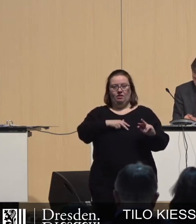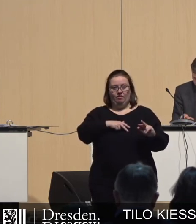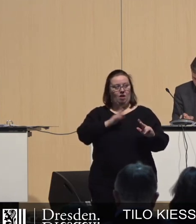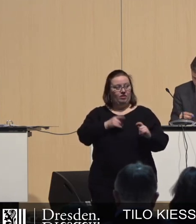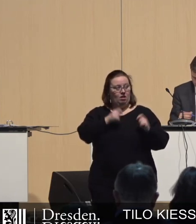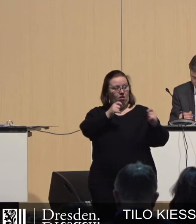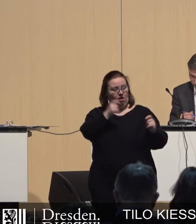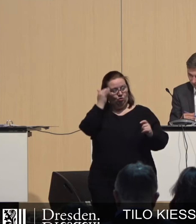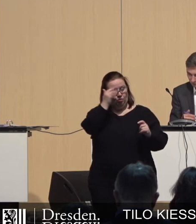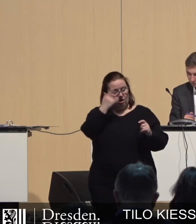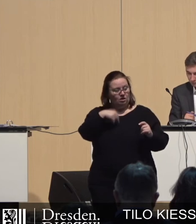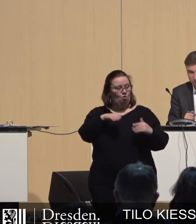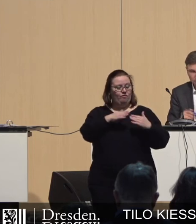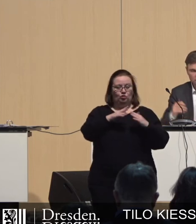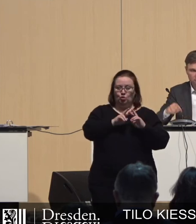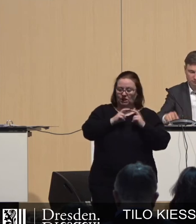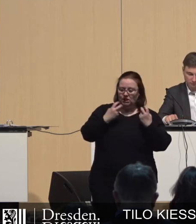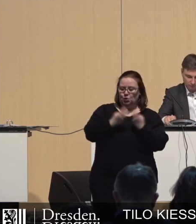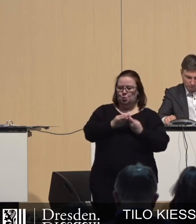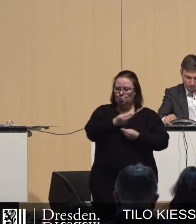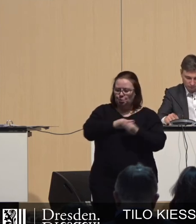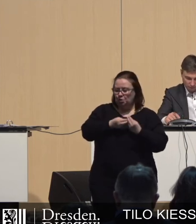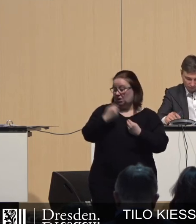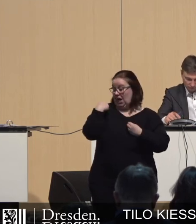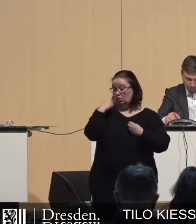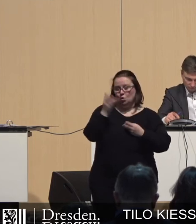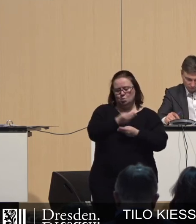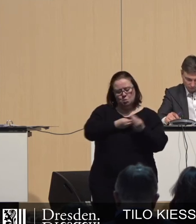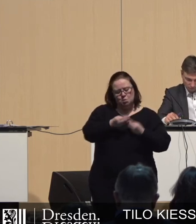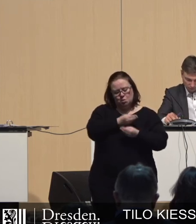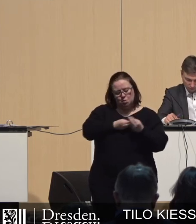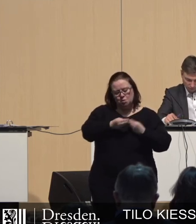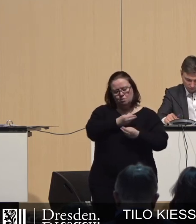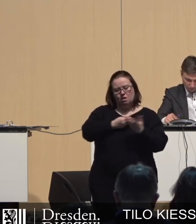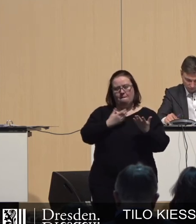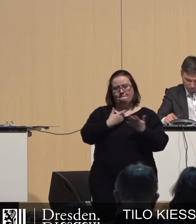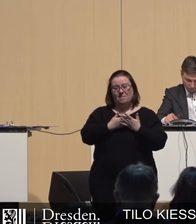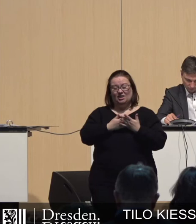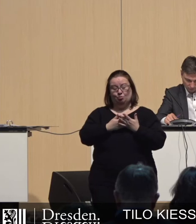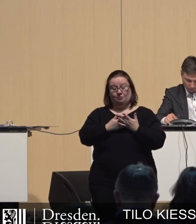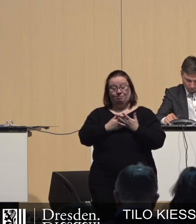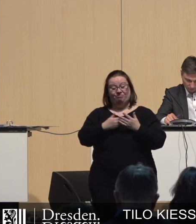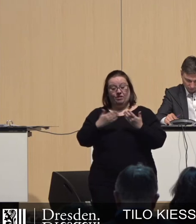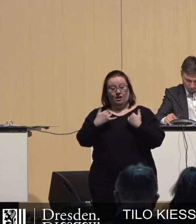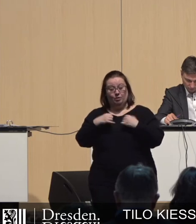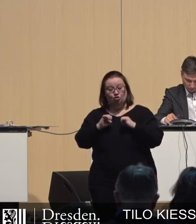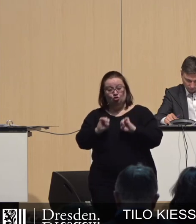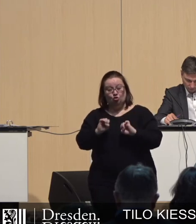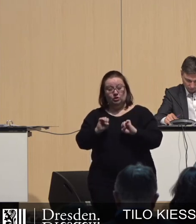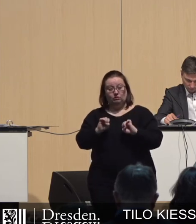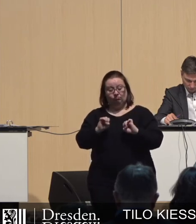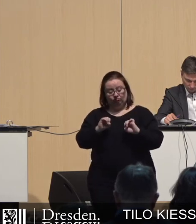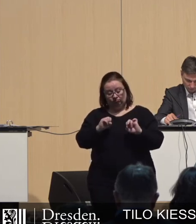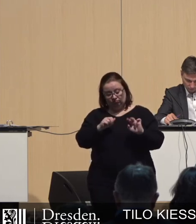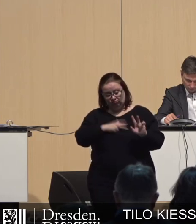Antrag nachgedacht auf der Fraktionssitzung, sehr lange, gestern noch, und haben gesagt, wenn wir Klimaschutz ernst